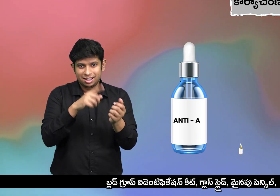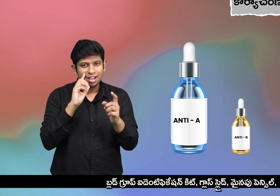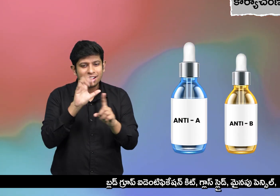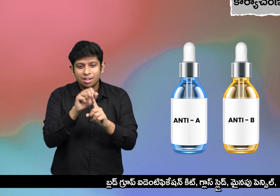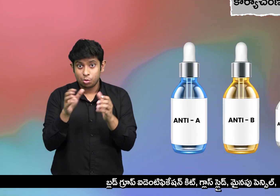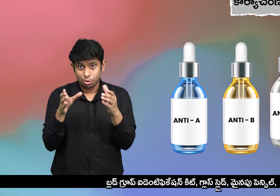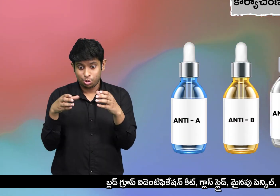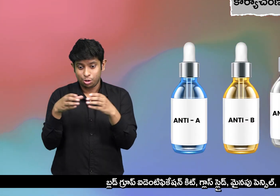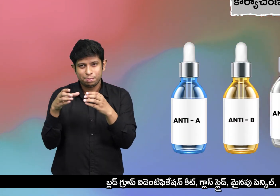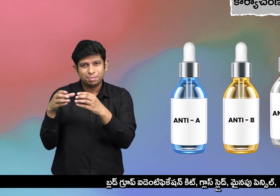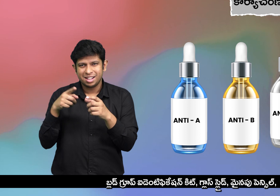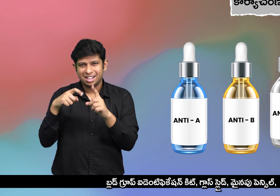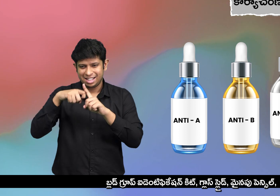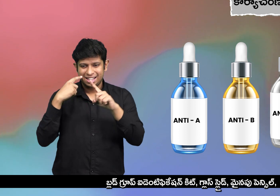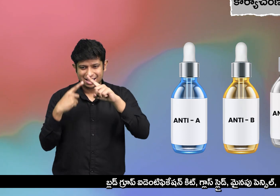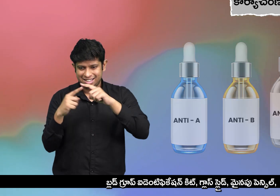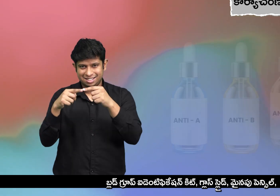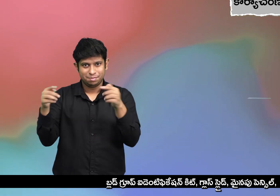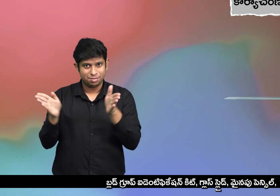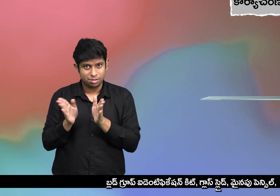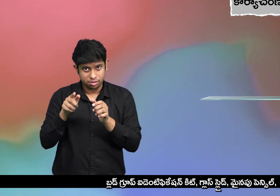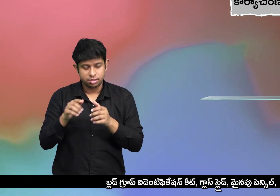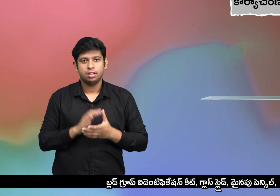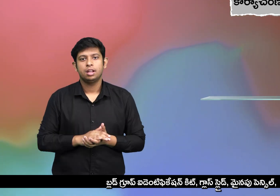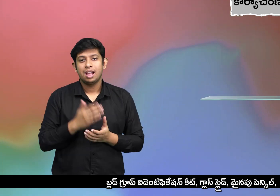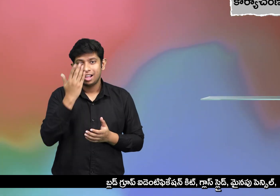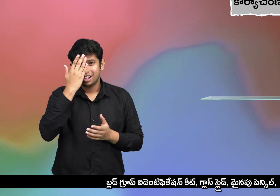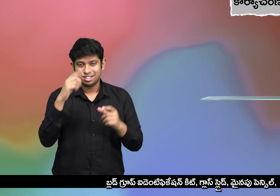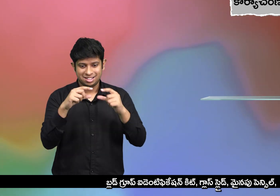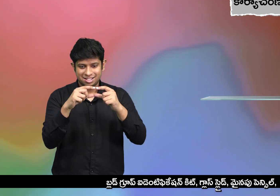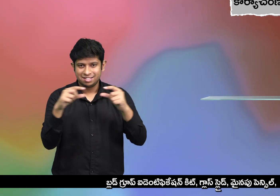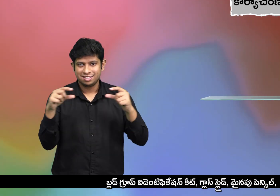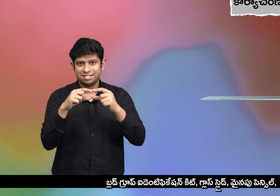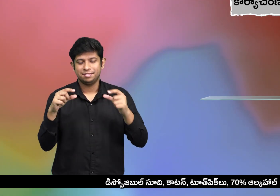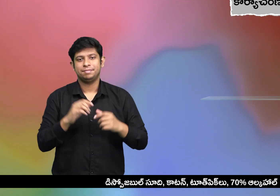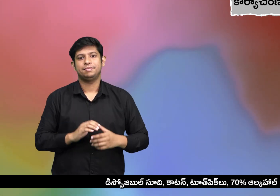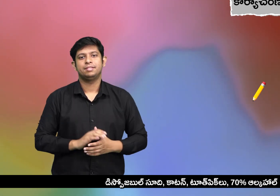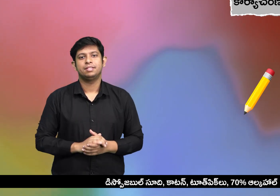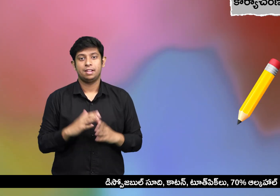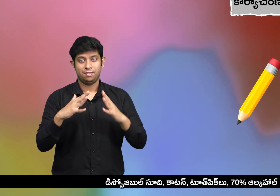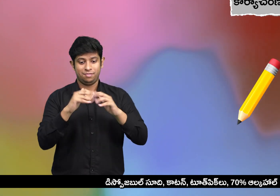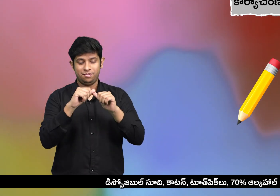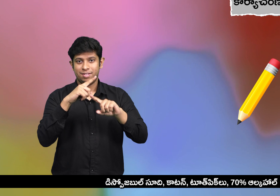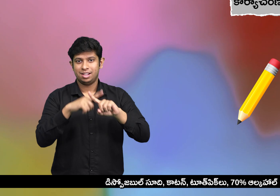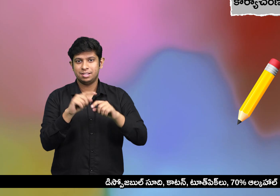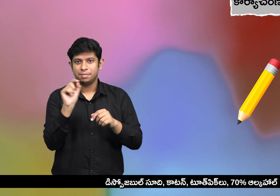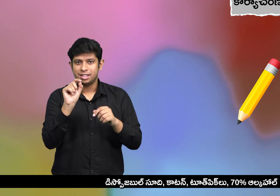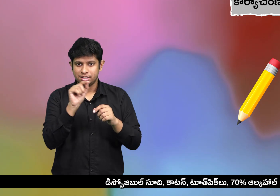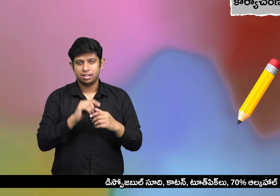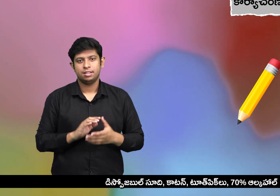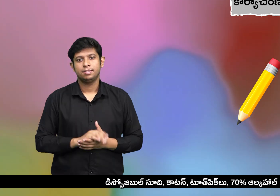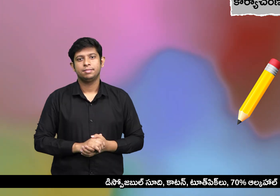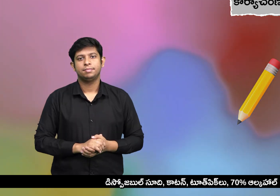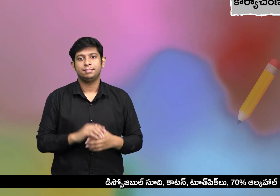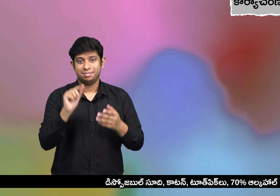బ్లడ్ గ్రూప్ ఐడెంటిఫికేషన్ కిట్, గ్లాస్ స్లైడ్, మైనపు పెన్సిల్, డిస్పోజబుల్ సూది,